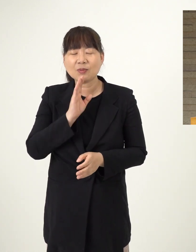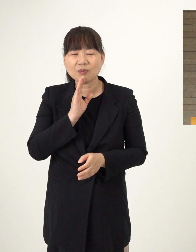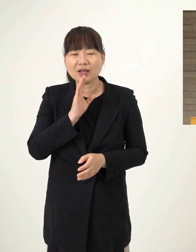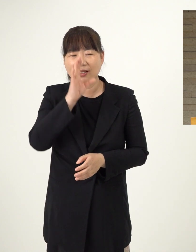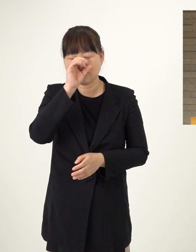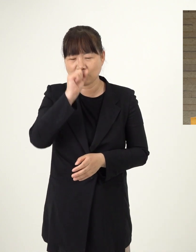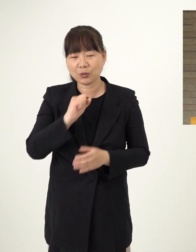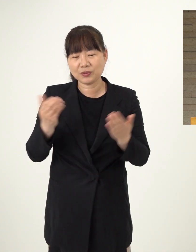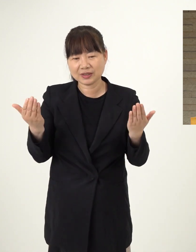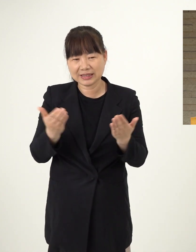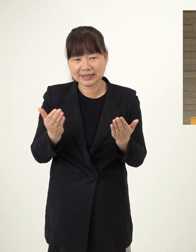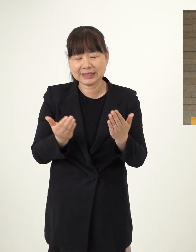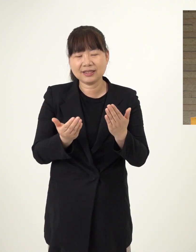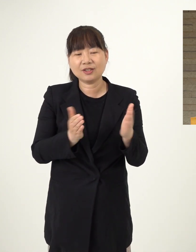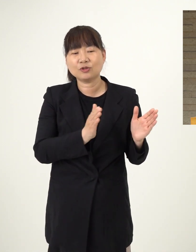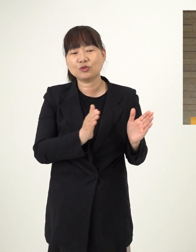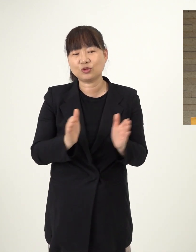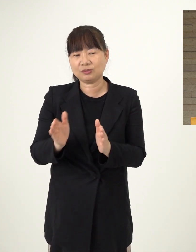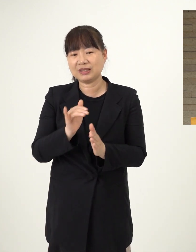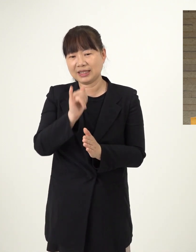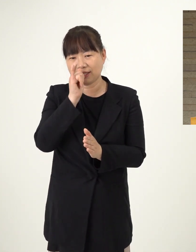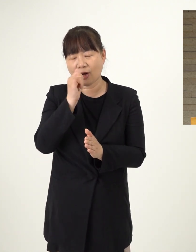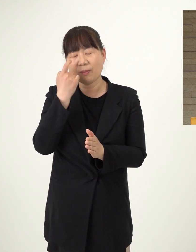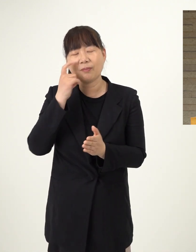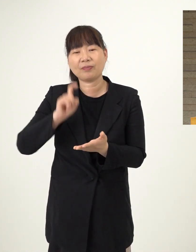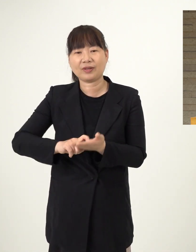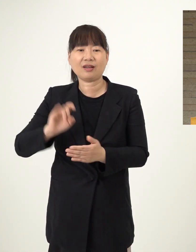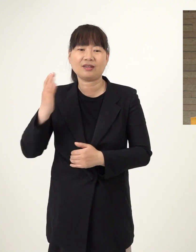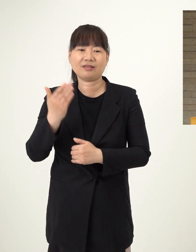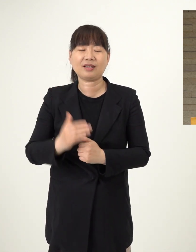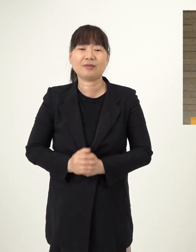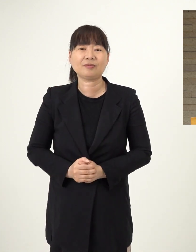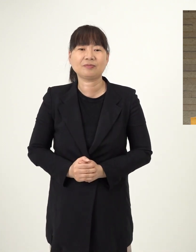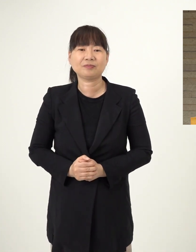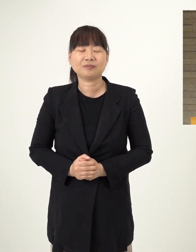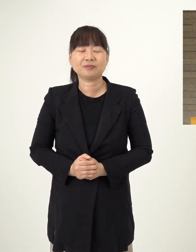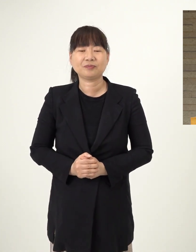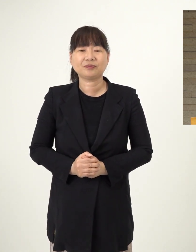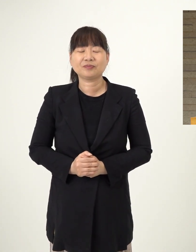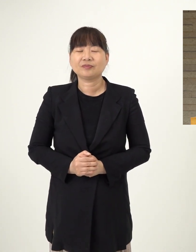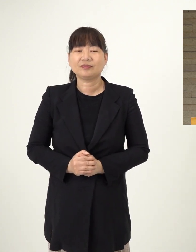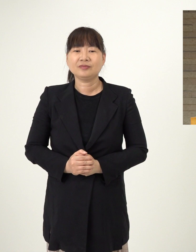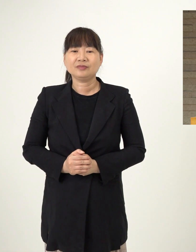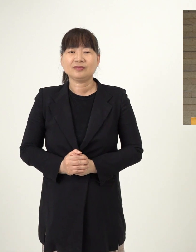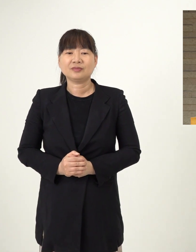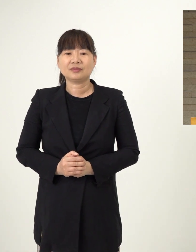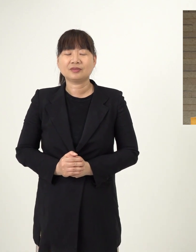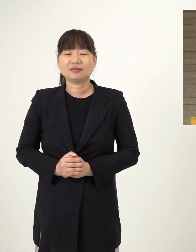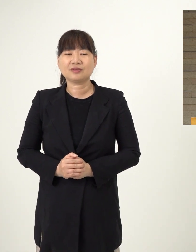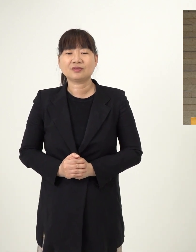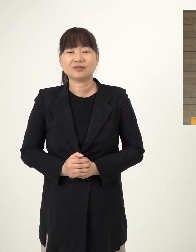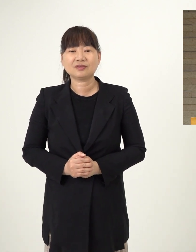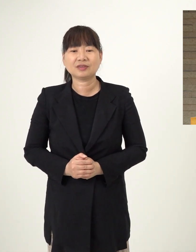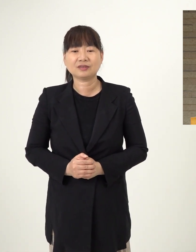길이 예비되고 준비되고 있다는 거죠. 그러니까 여러분들도 보면